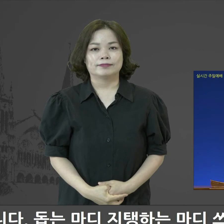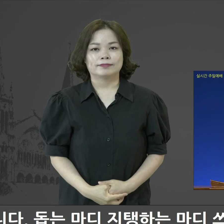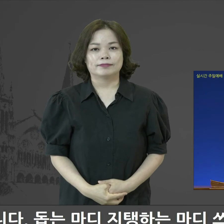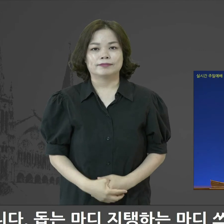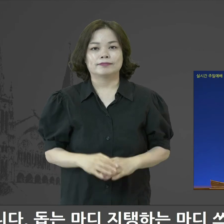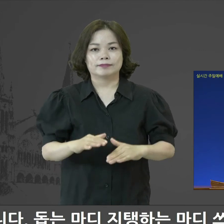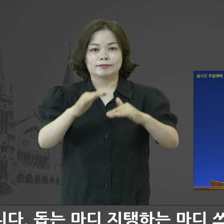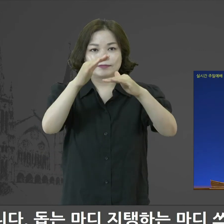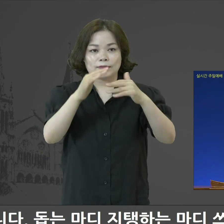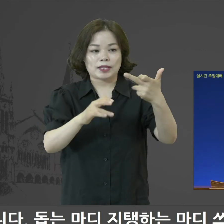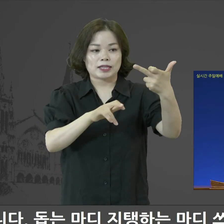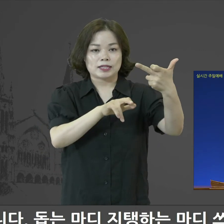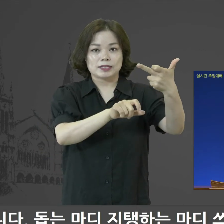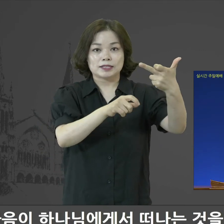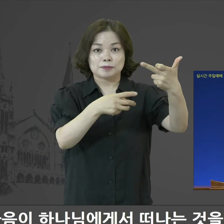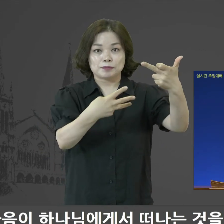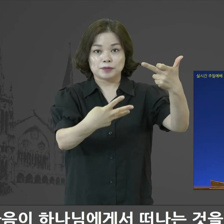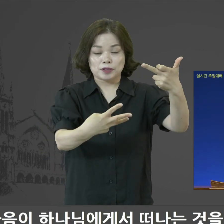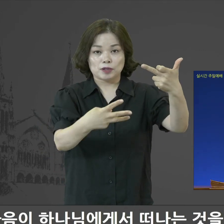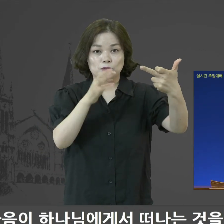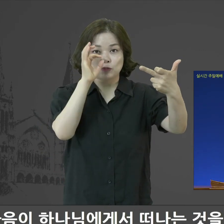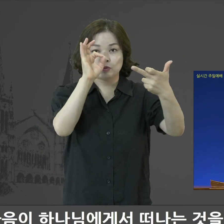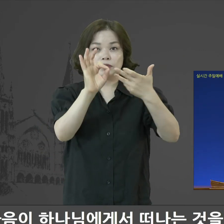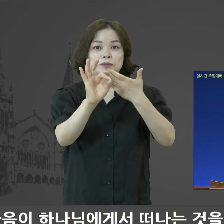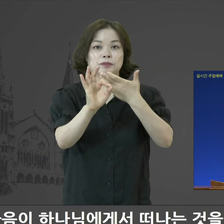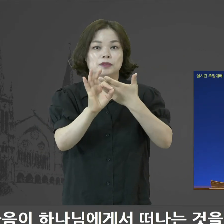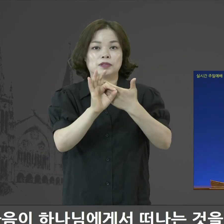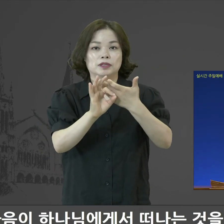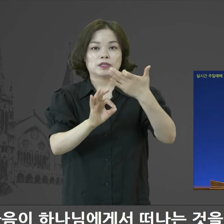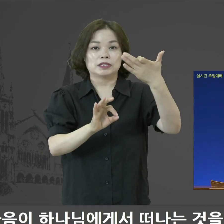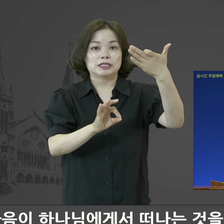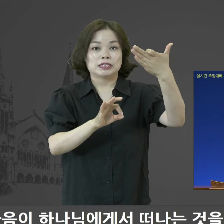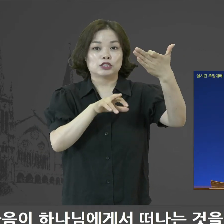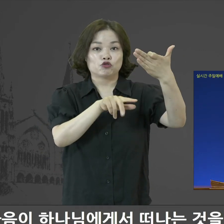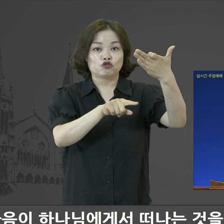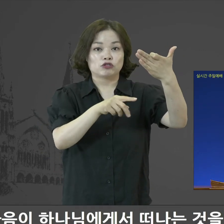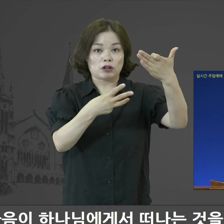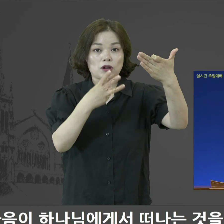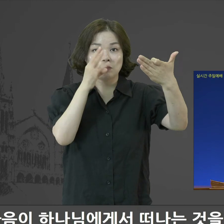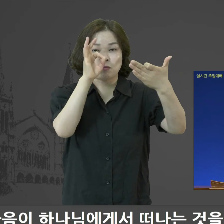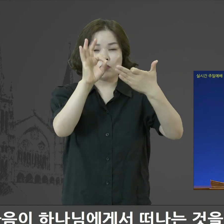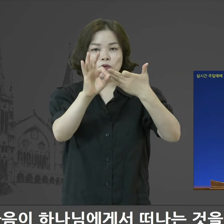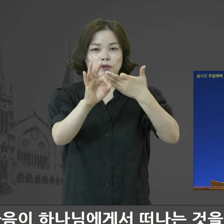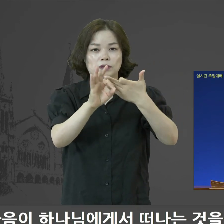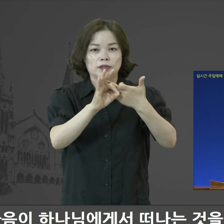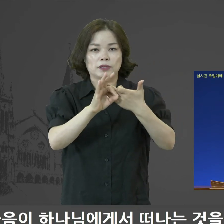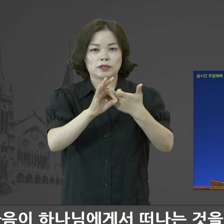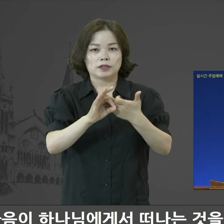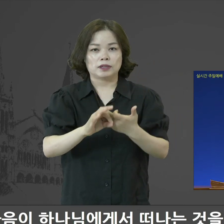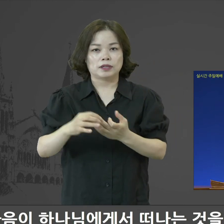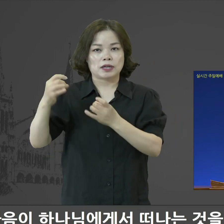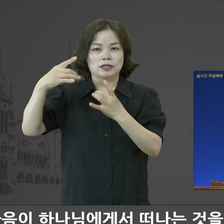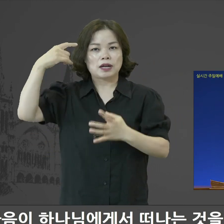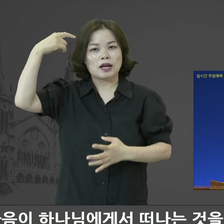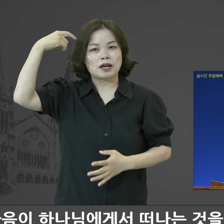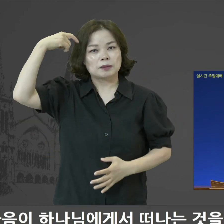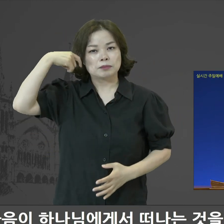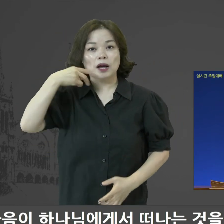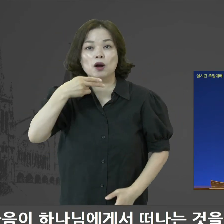오늘 본문 17절을 보시면, 19절을 보시면 감각 없는 자들이 어떻게